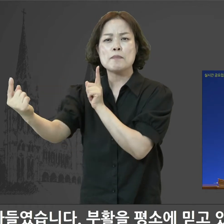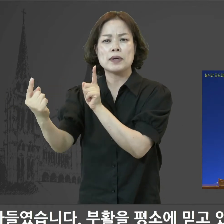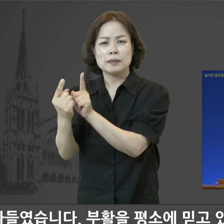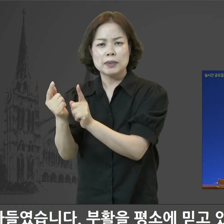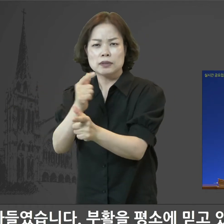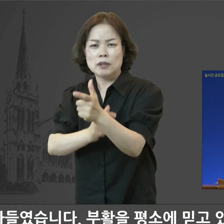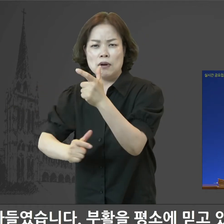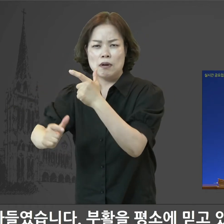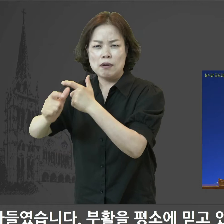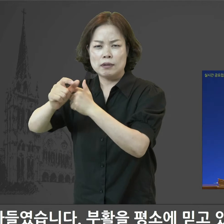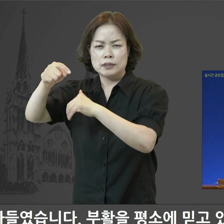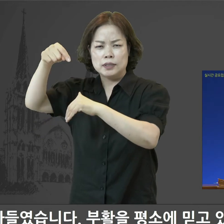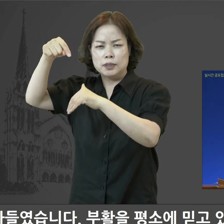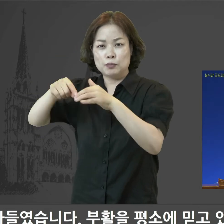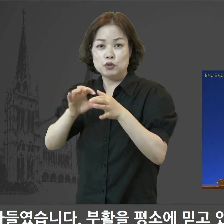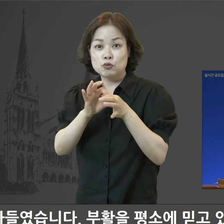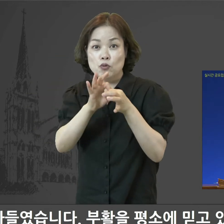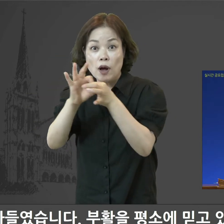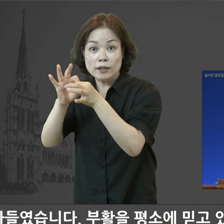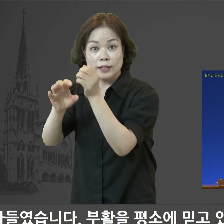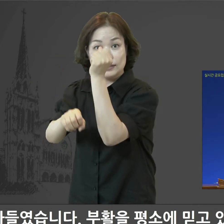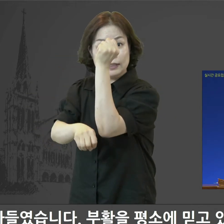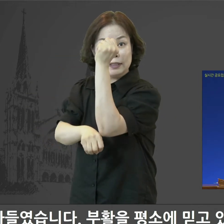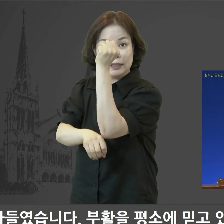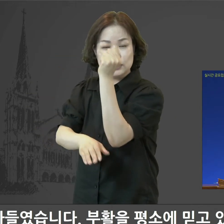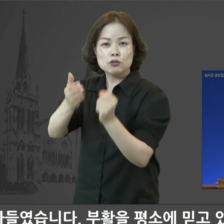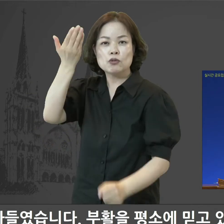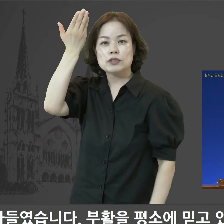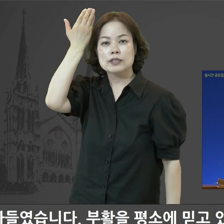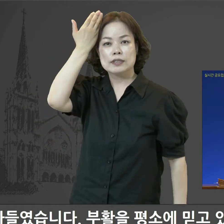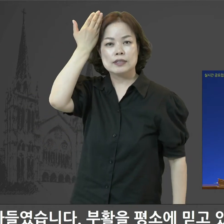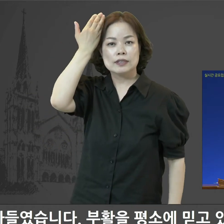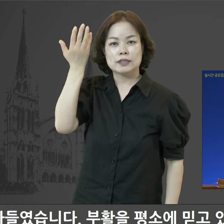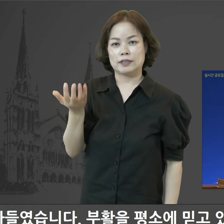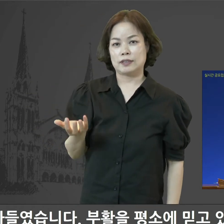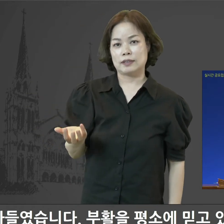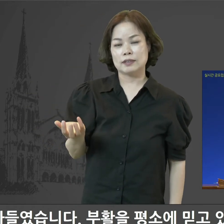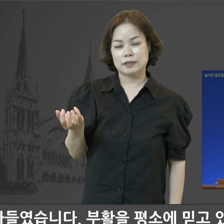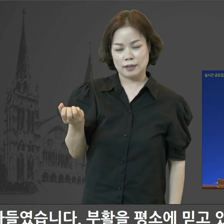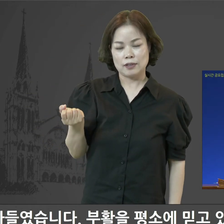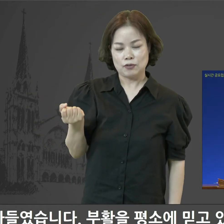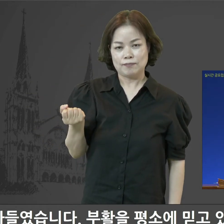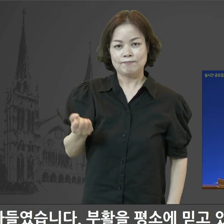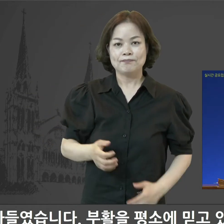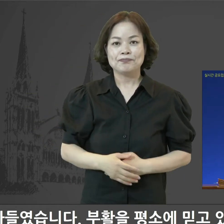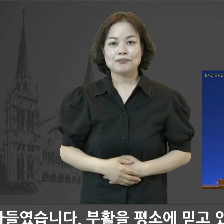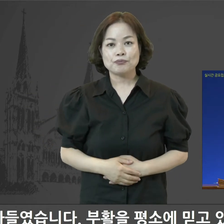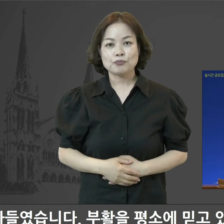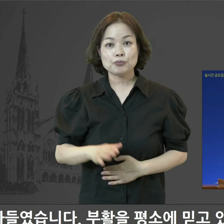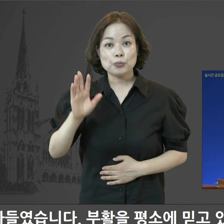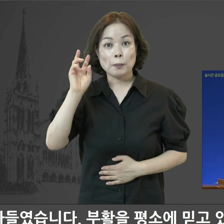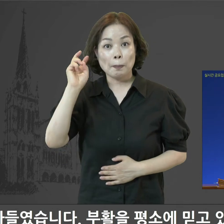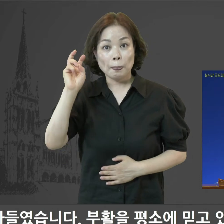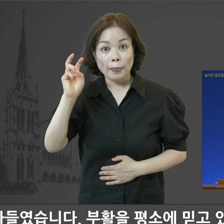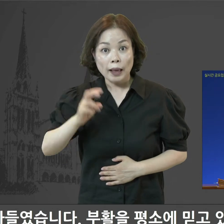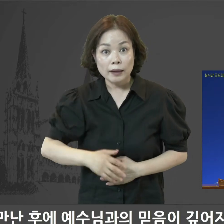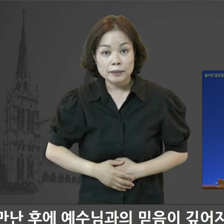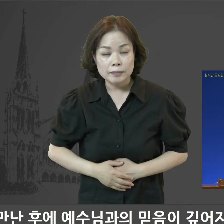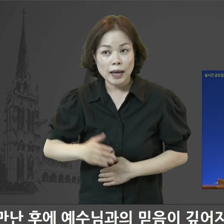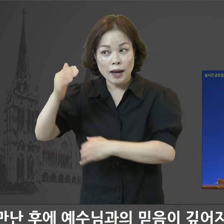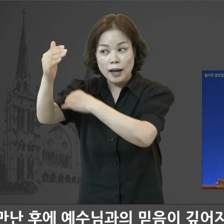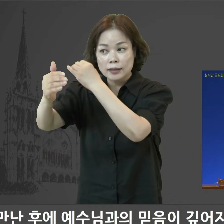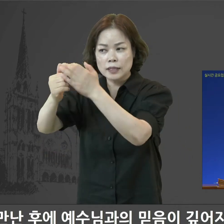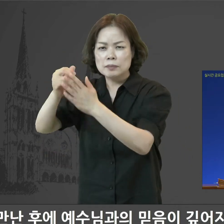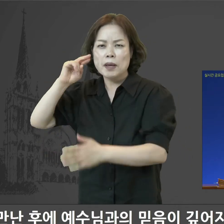더 깊어질 수 있는 기초 지식을 갖고 있었던 것은 틀림이 없습니다. 아마 그래서